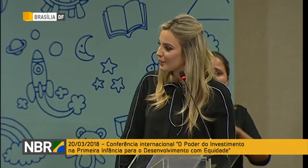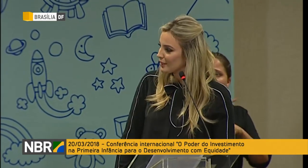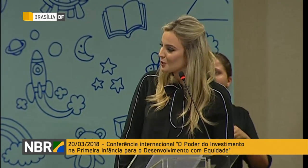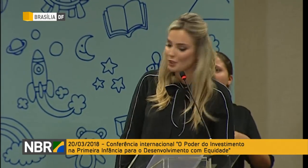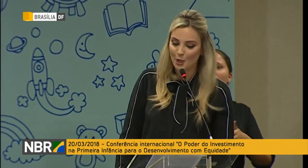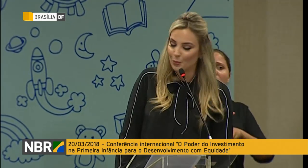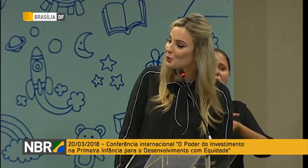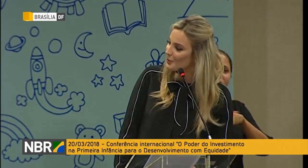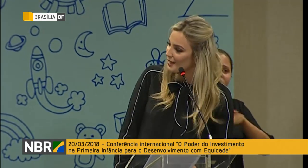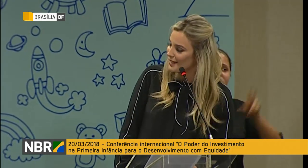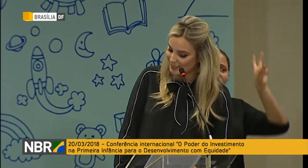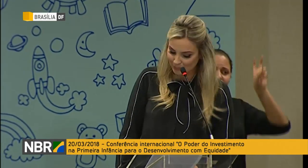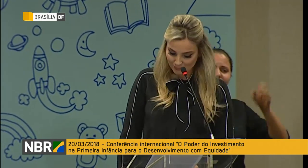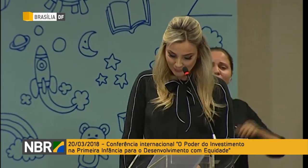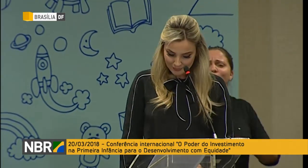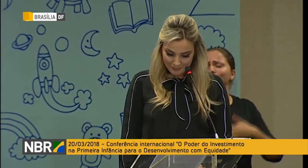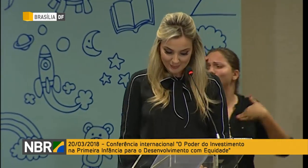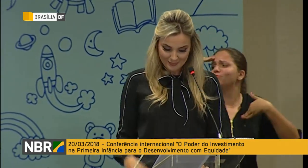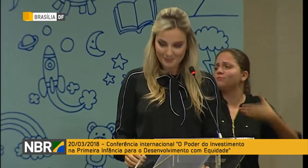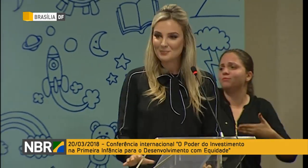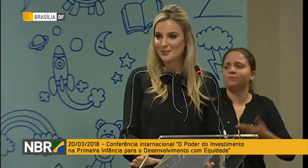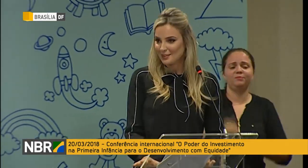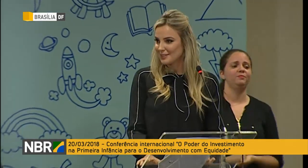tão importante. Muito obrigada.